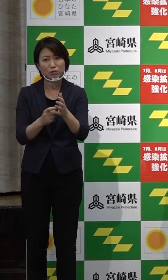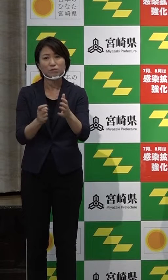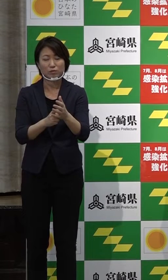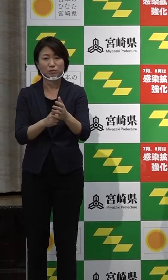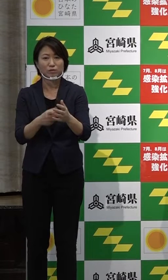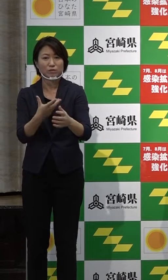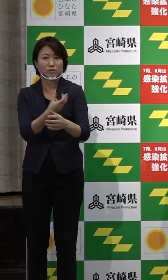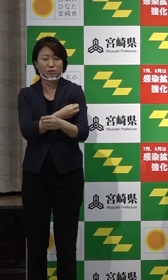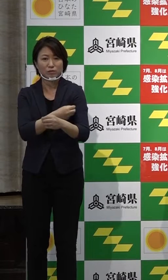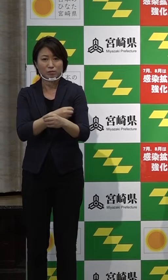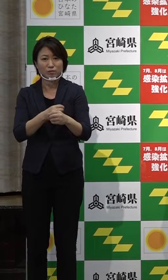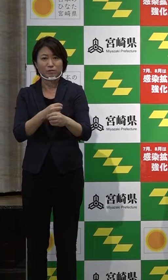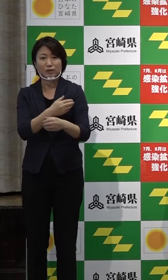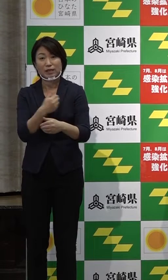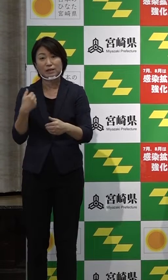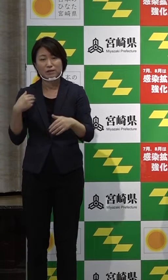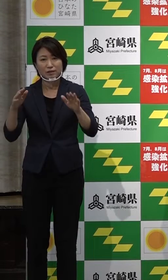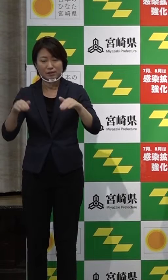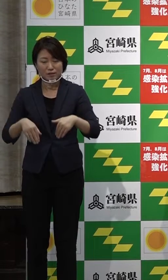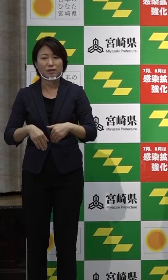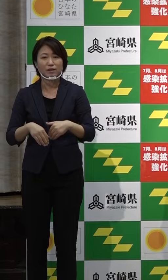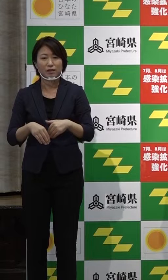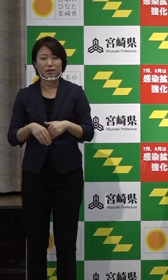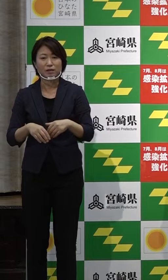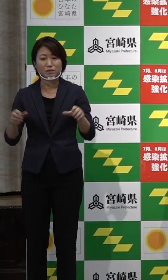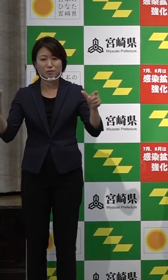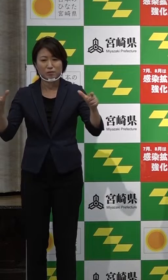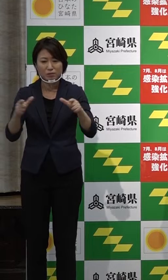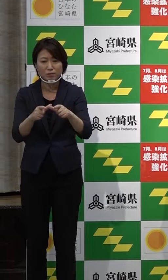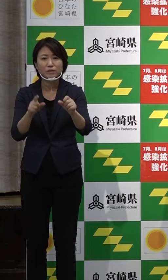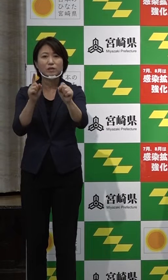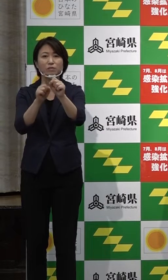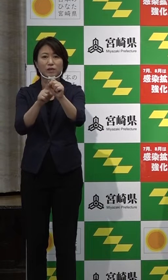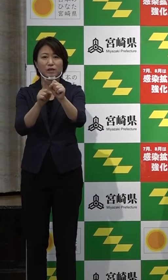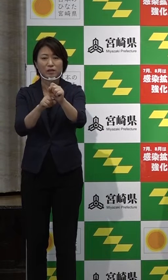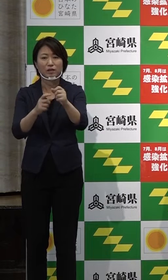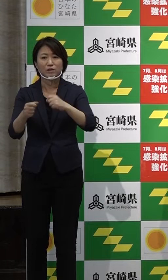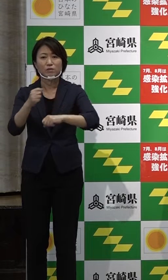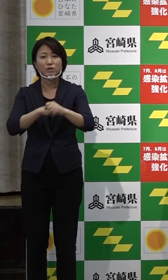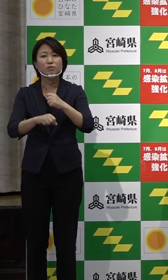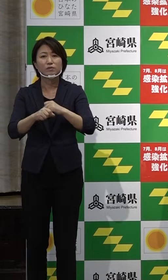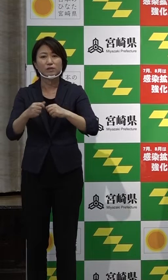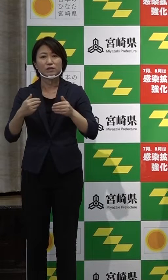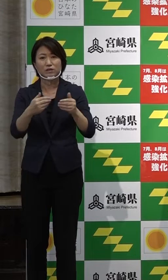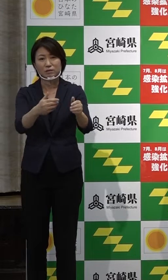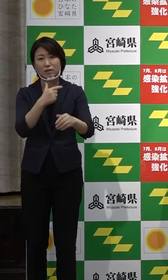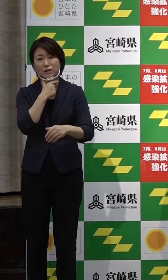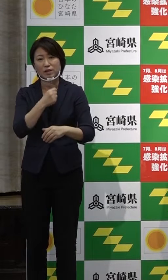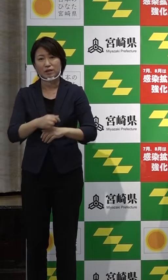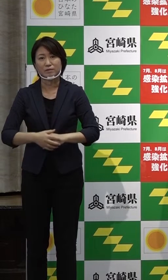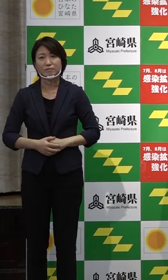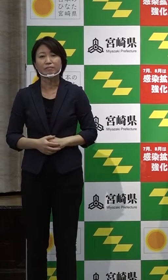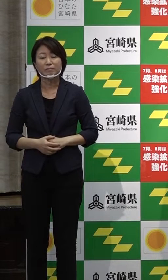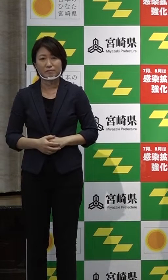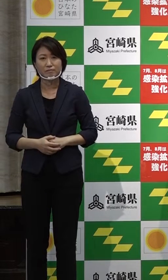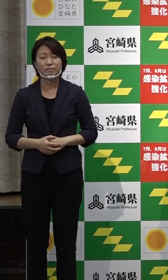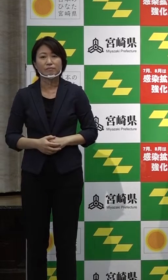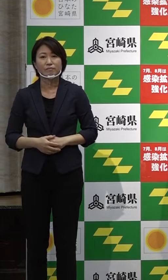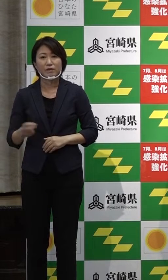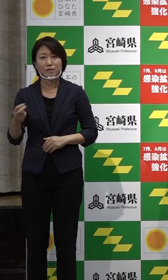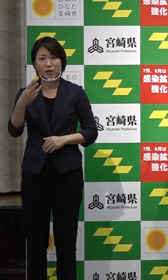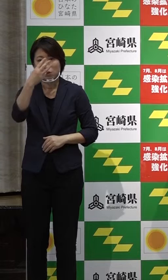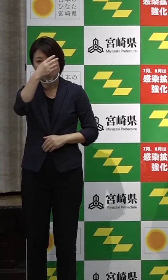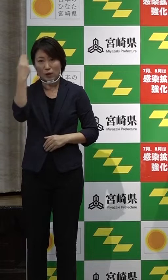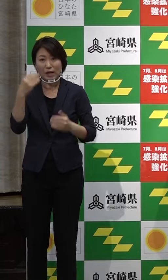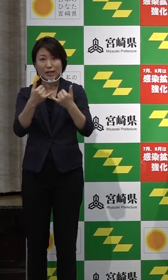ひこの沈静化に向けて有効活用していくべきだろうと考えております。はい、若い世代の方に